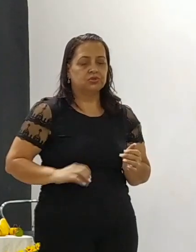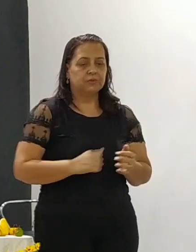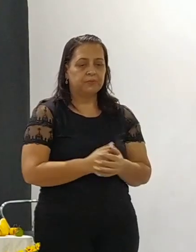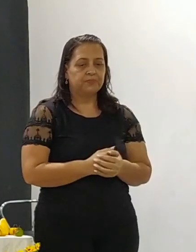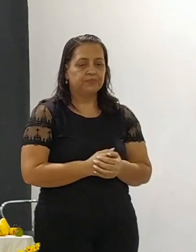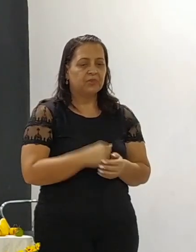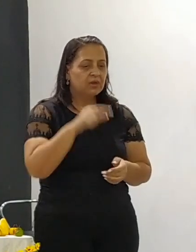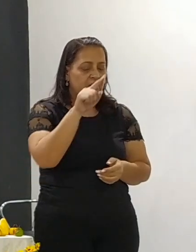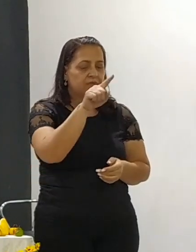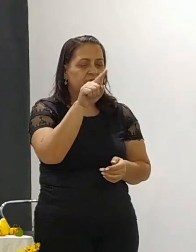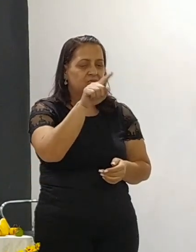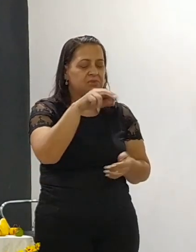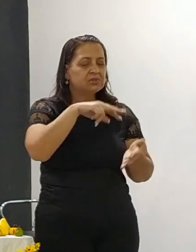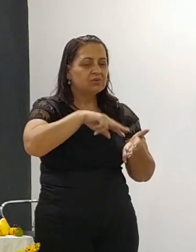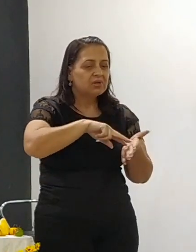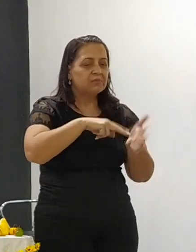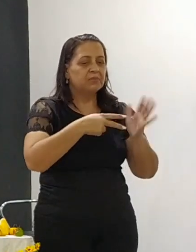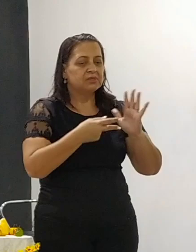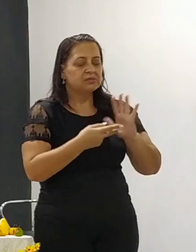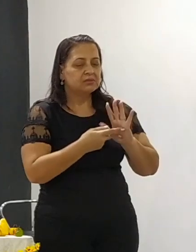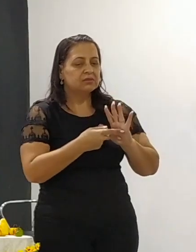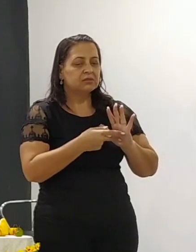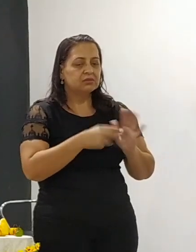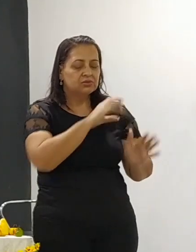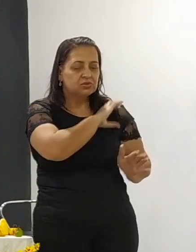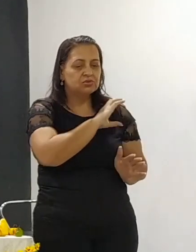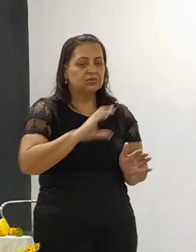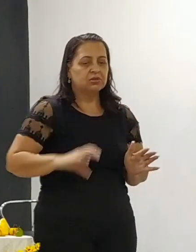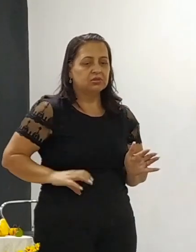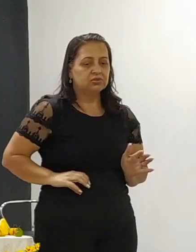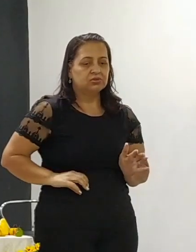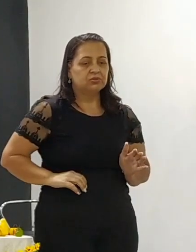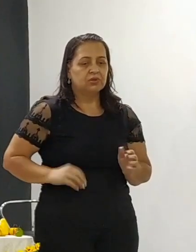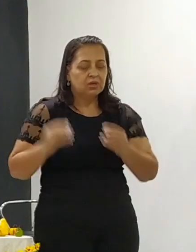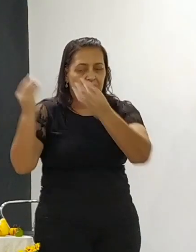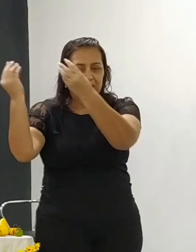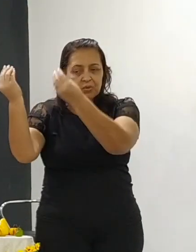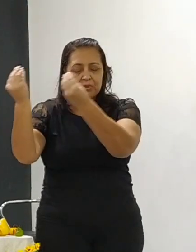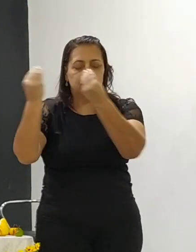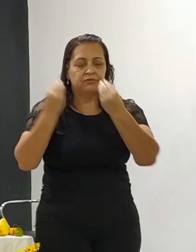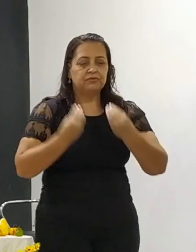um representante de Cristo, é um enviado. Aleluia.